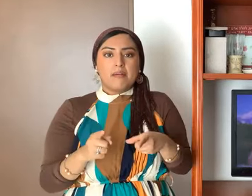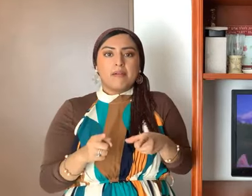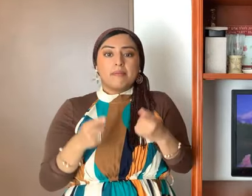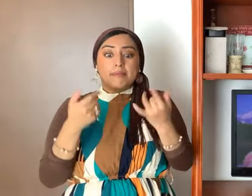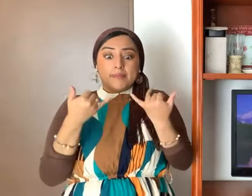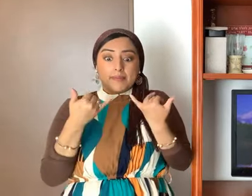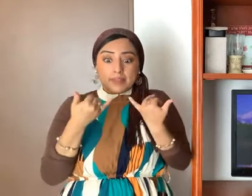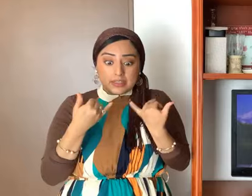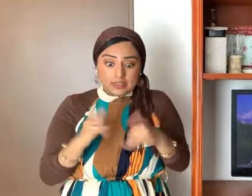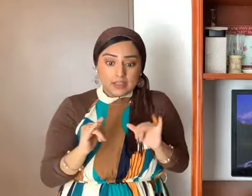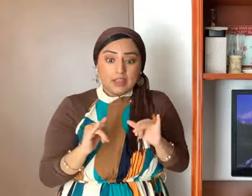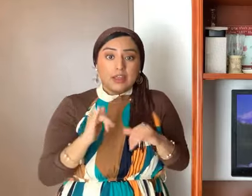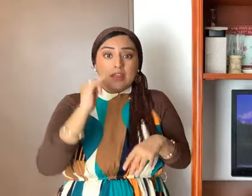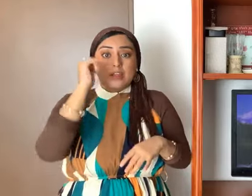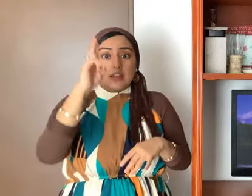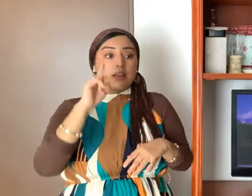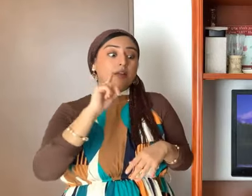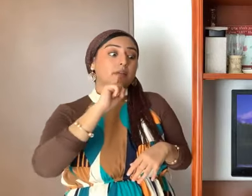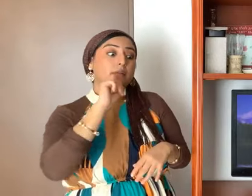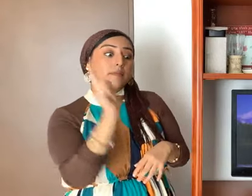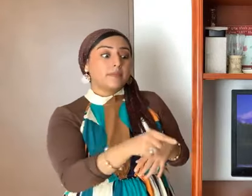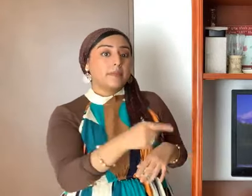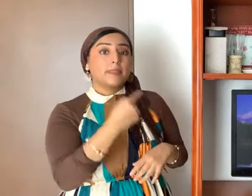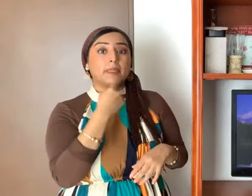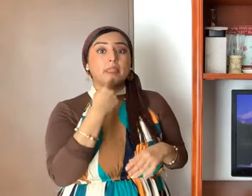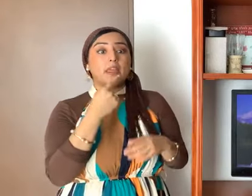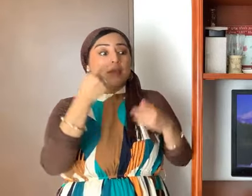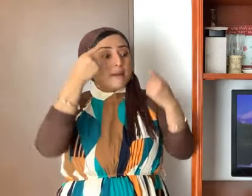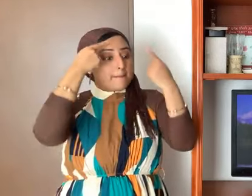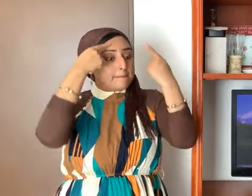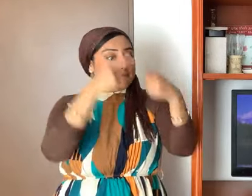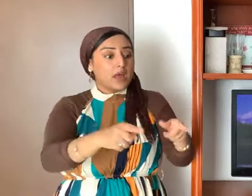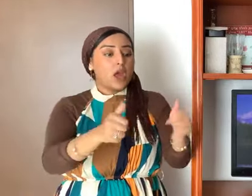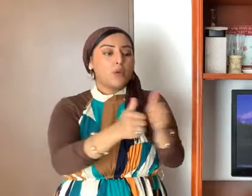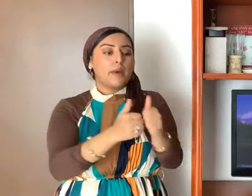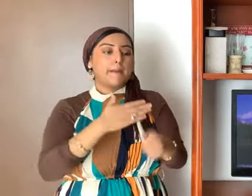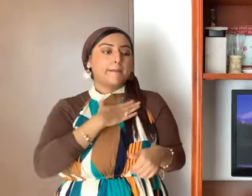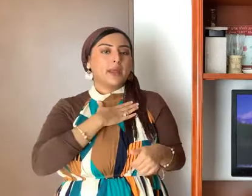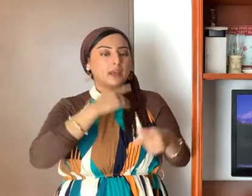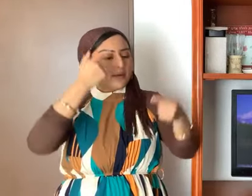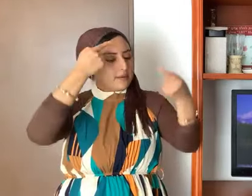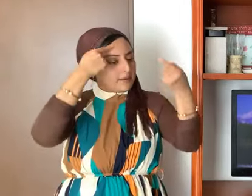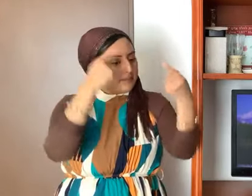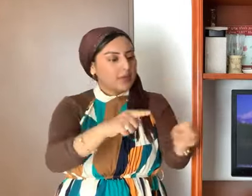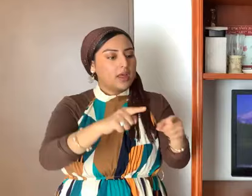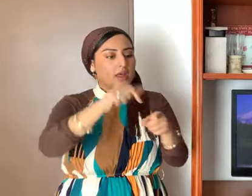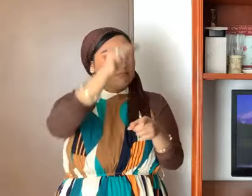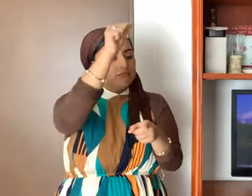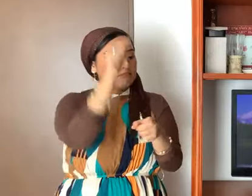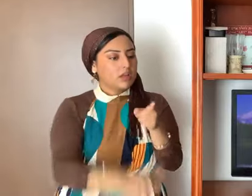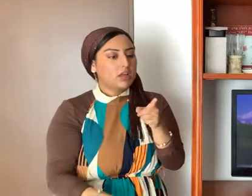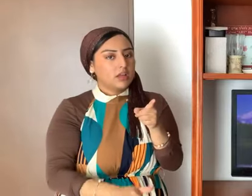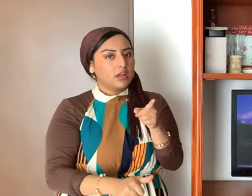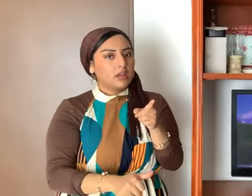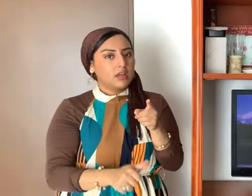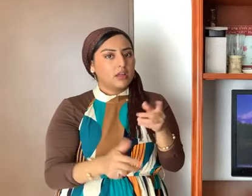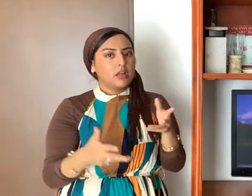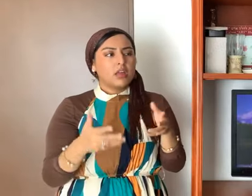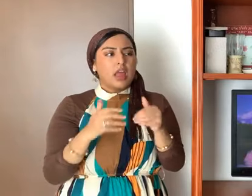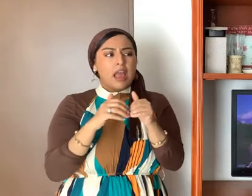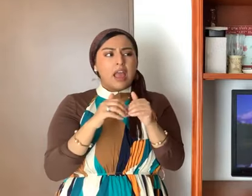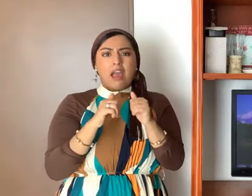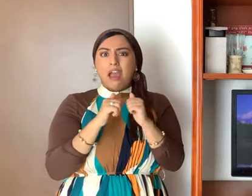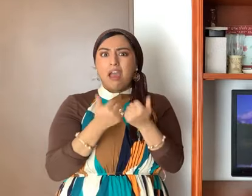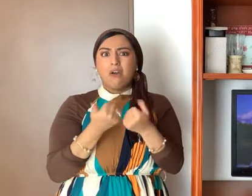todavía después el Eterno lo manda, dice, haz un pacto conmigo, haz la circuncisión. ¿Qué mantuvo a